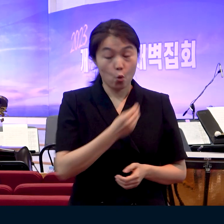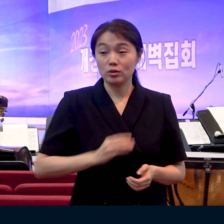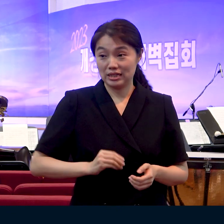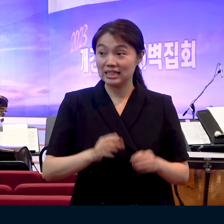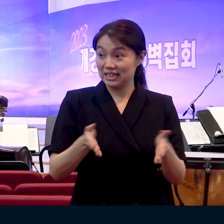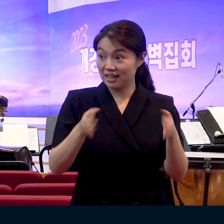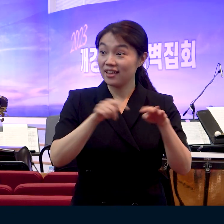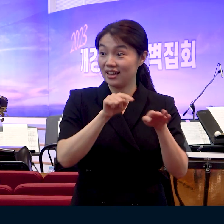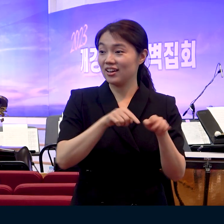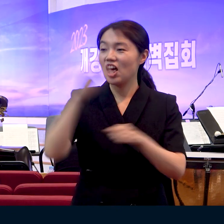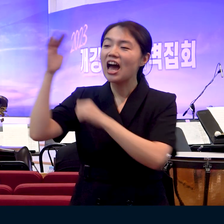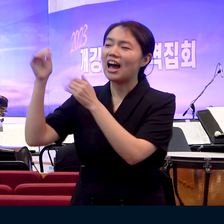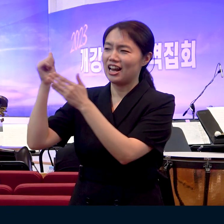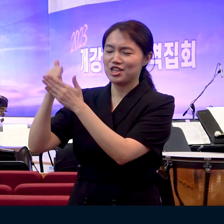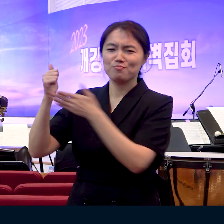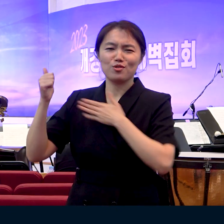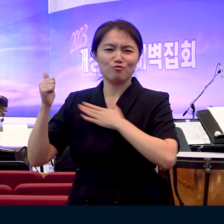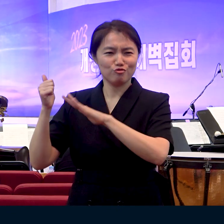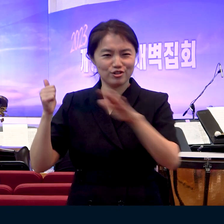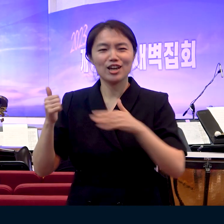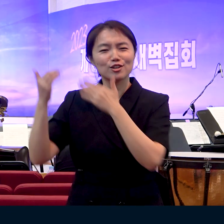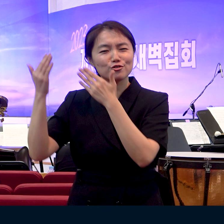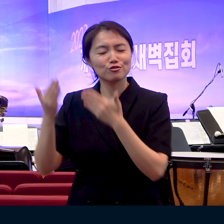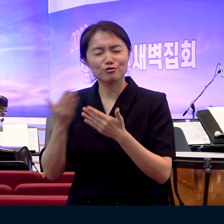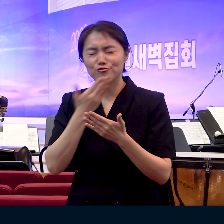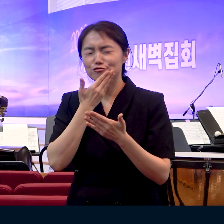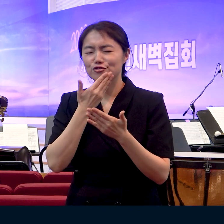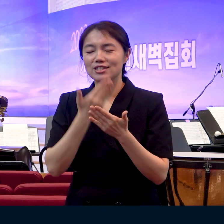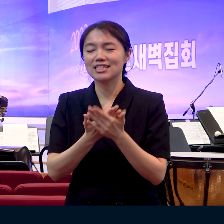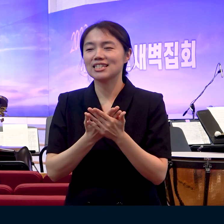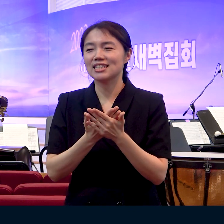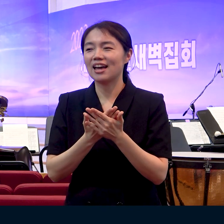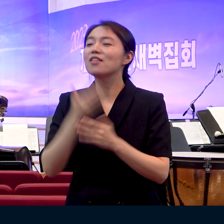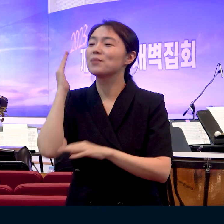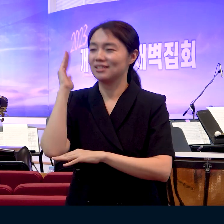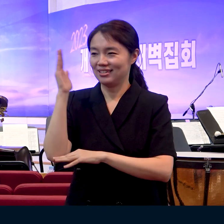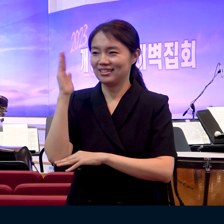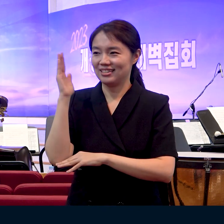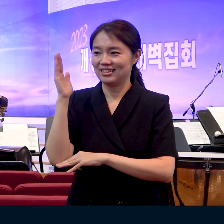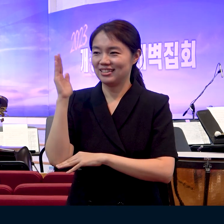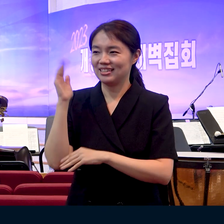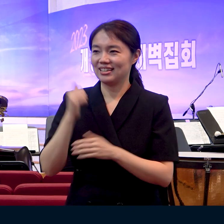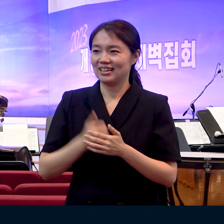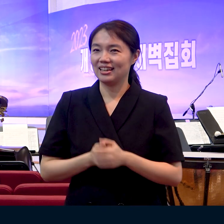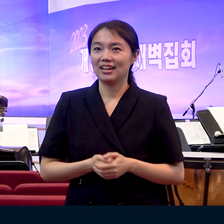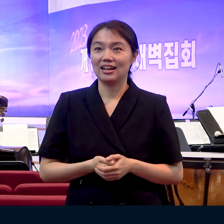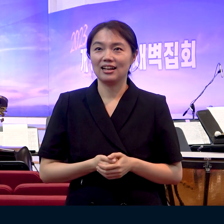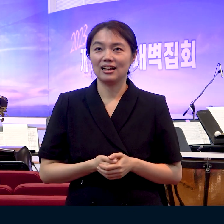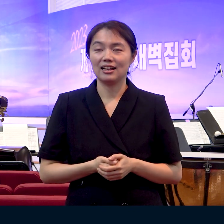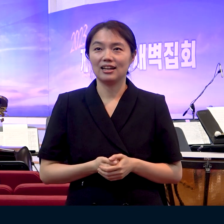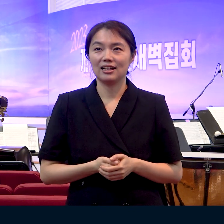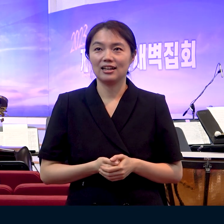아주 중요한 메시지예요. 난 너희가 그랬으면 좋겠다 하는 거니까.